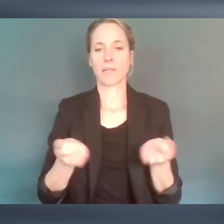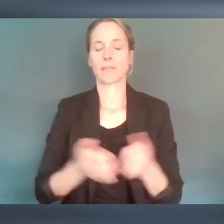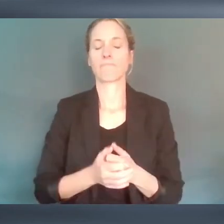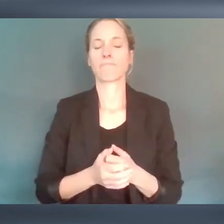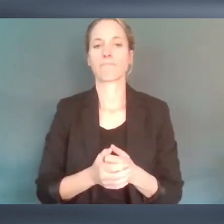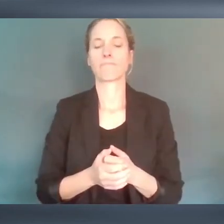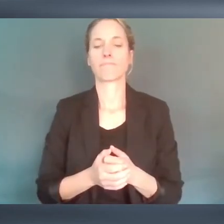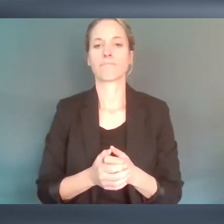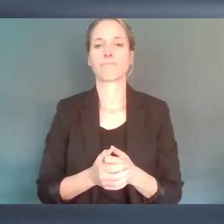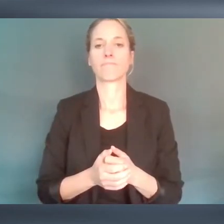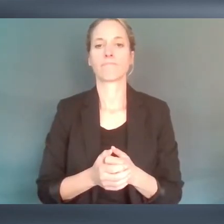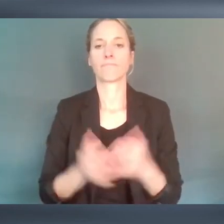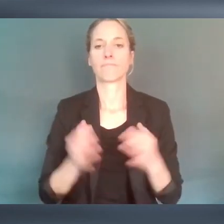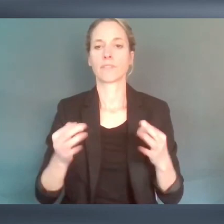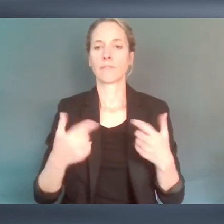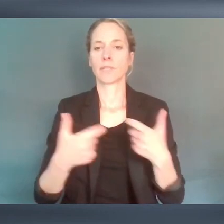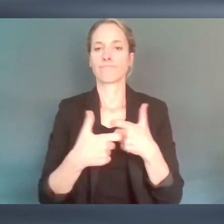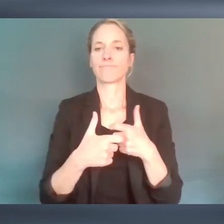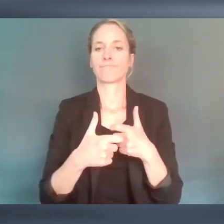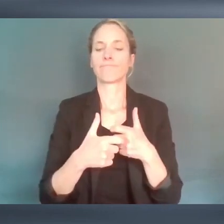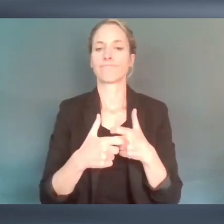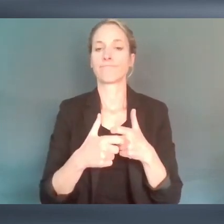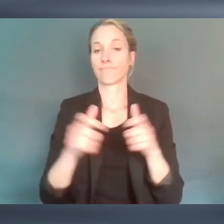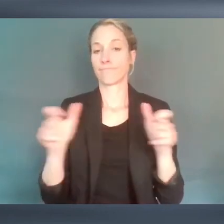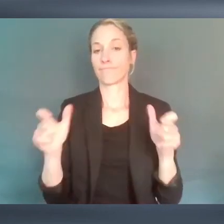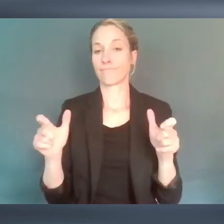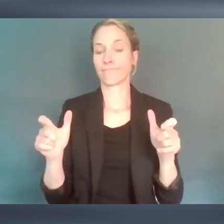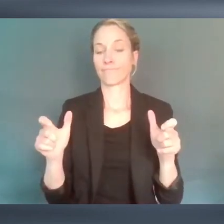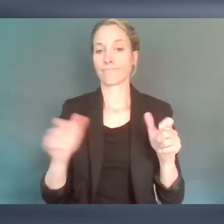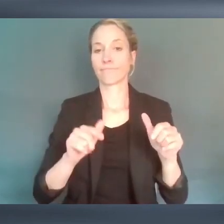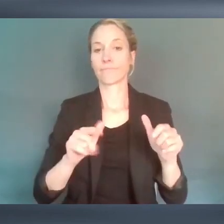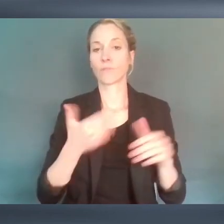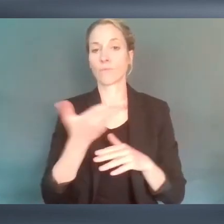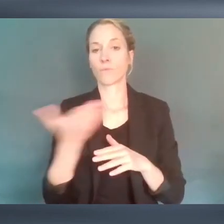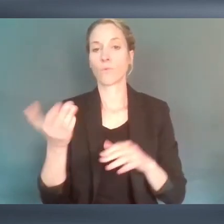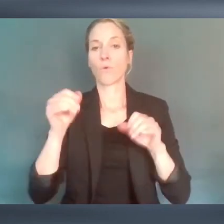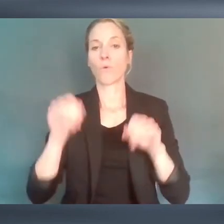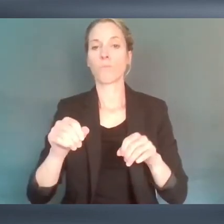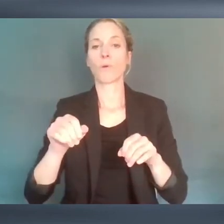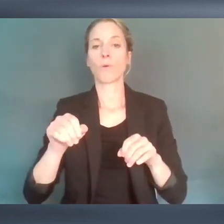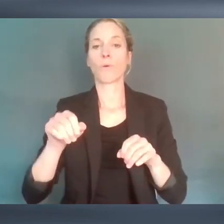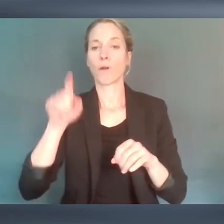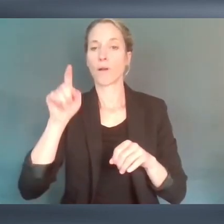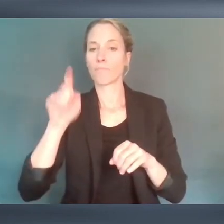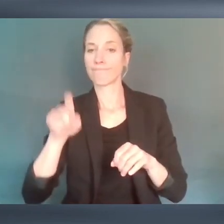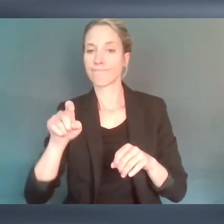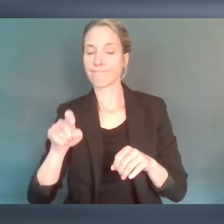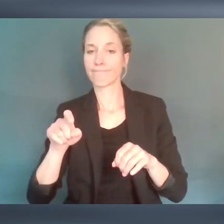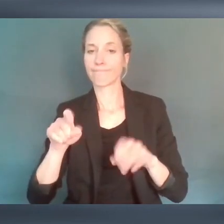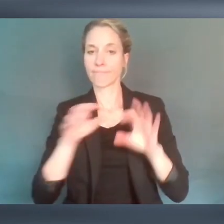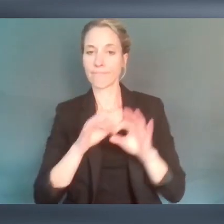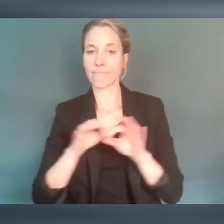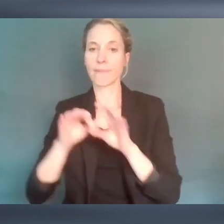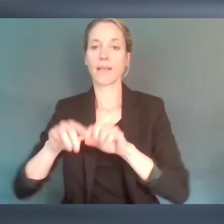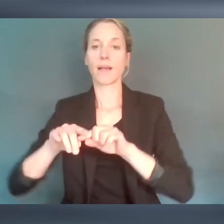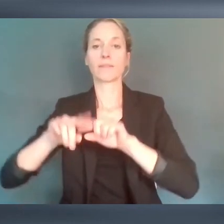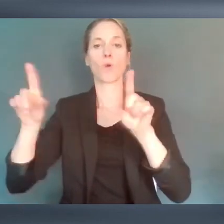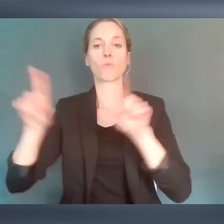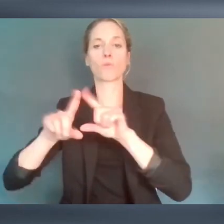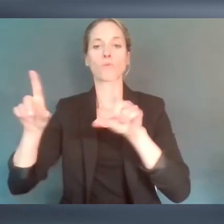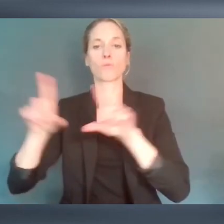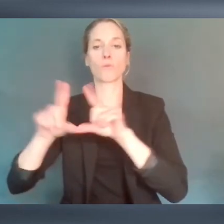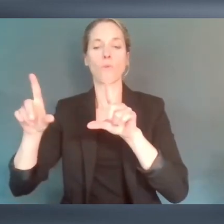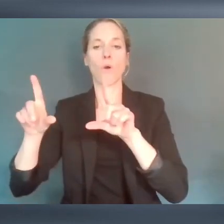L'accessibilité vous permettra de cliquer et d'avoir la plupart des documents sans vous déplacer. Ils sont disponibles sur Internet,